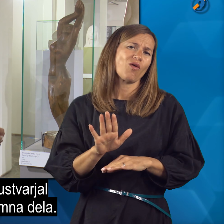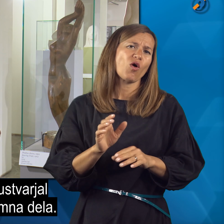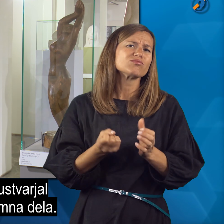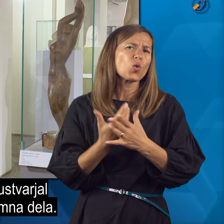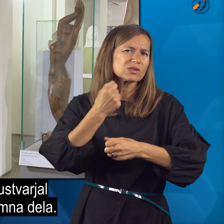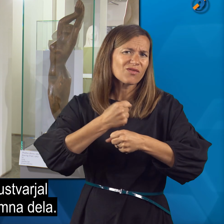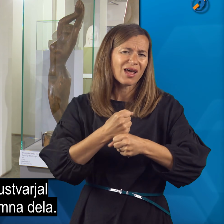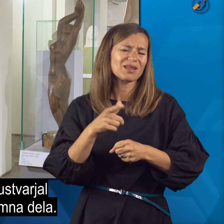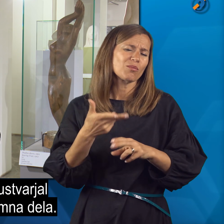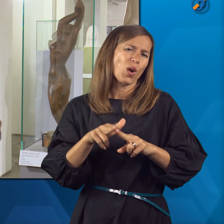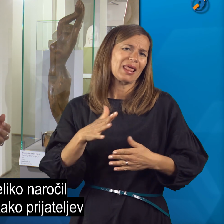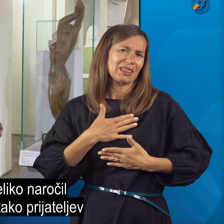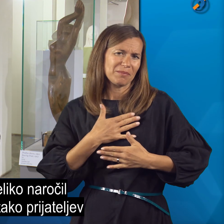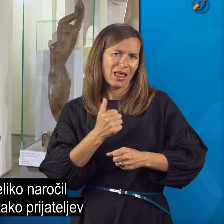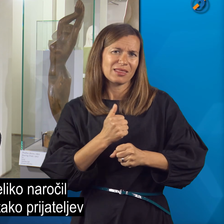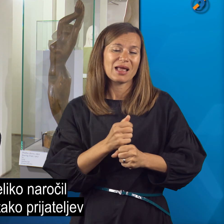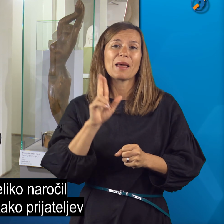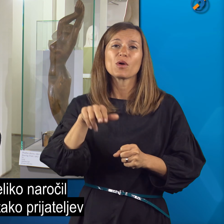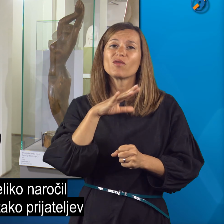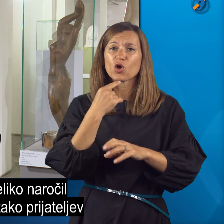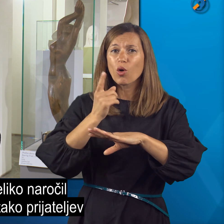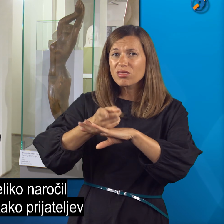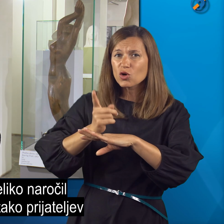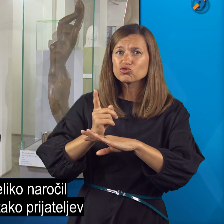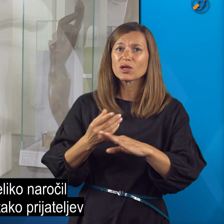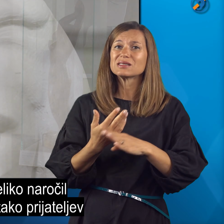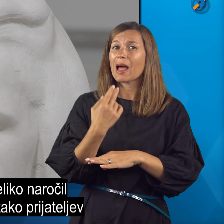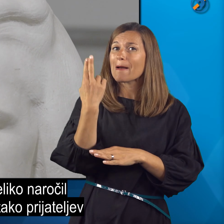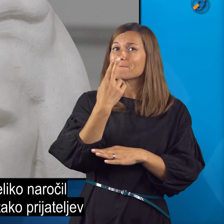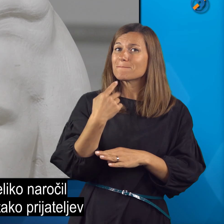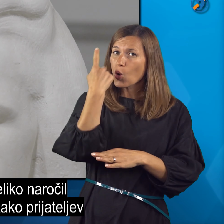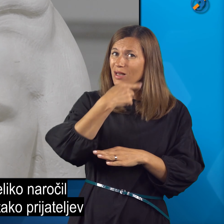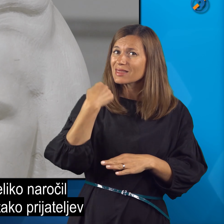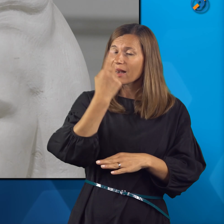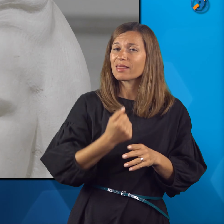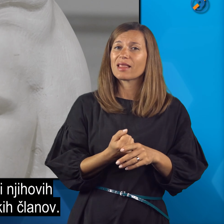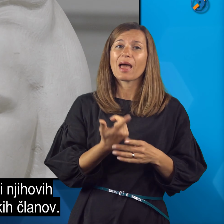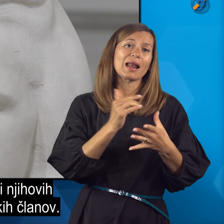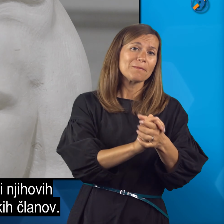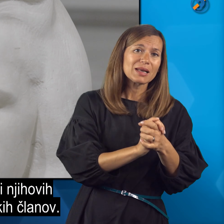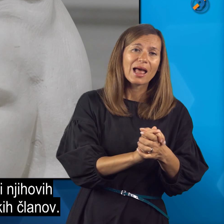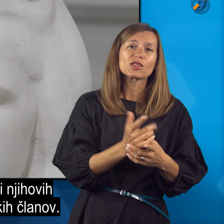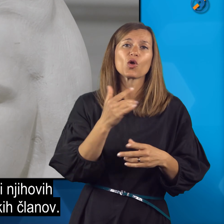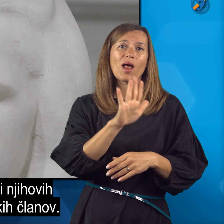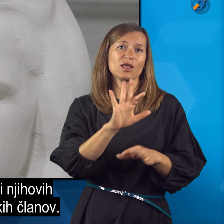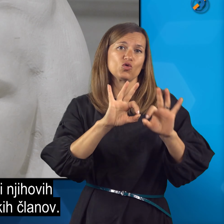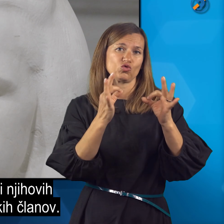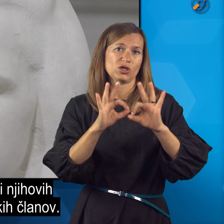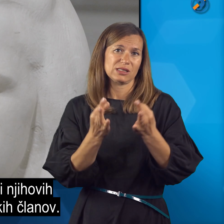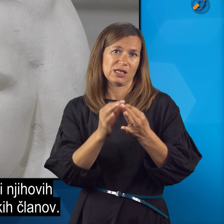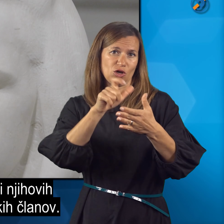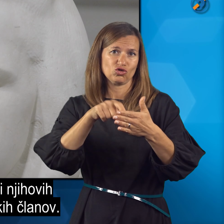bolj intimna dela, imel je veliko naročil za portrete, tako prijateljev, kot tudi